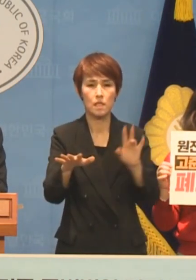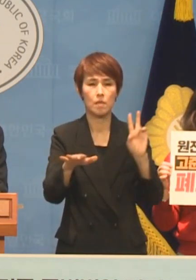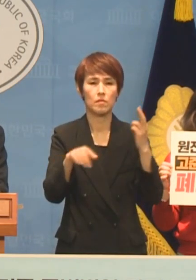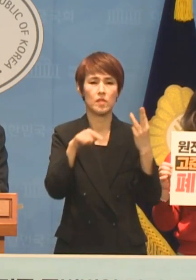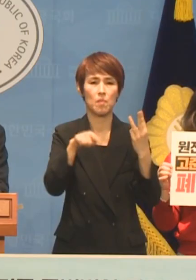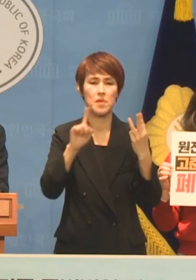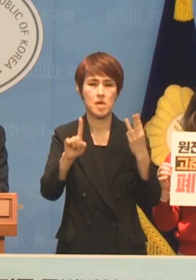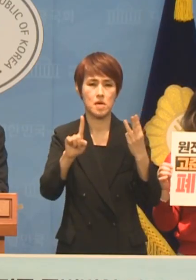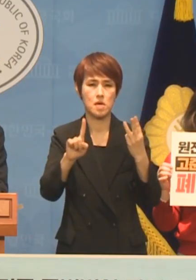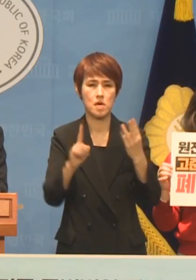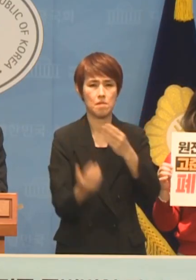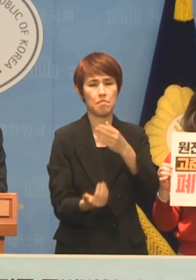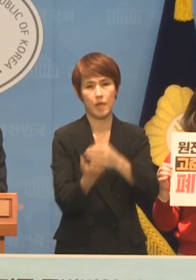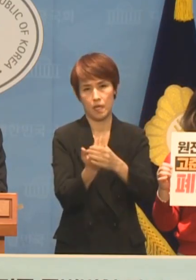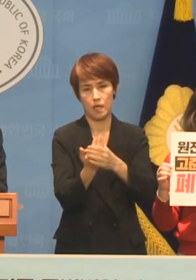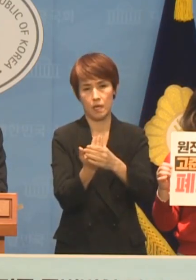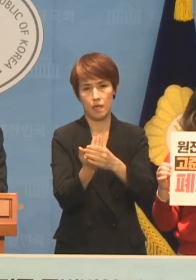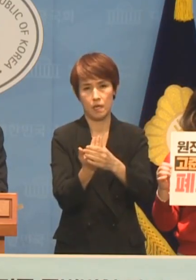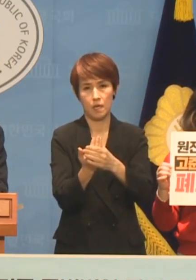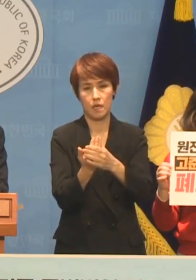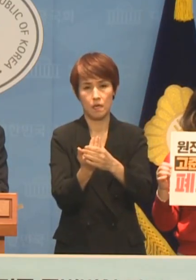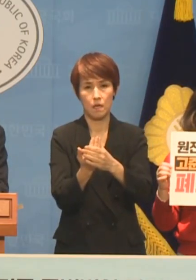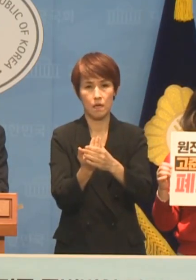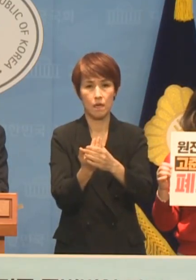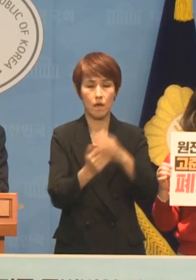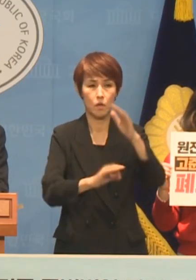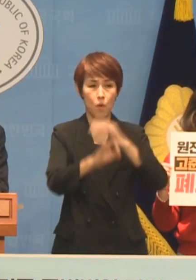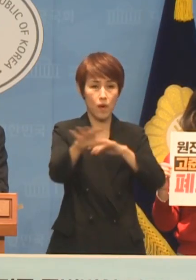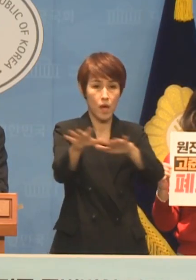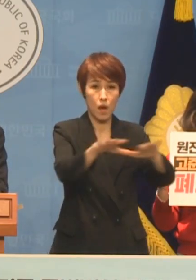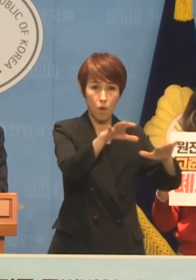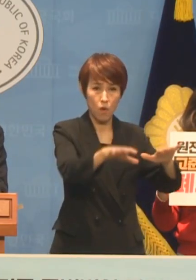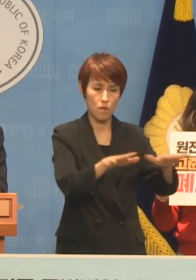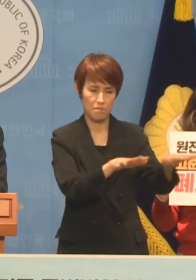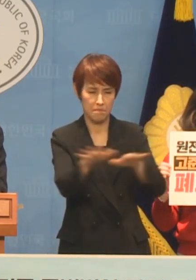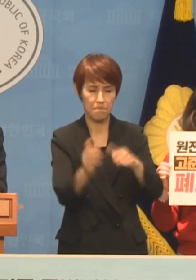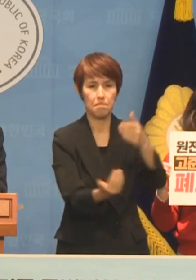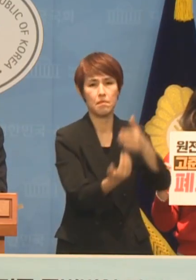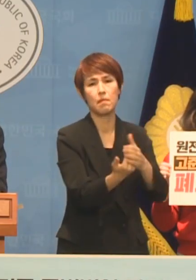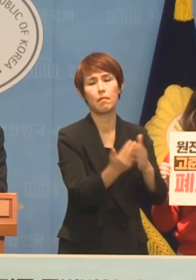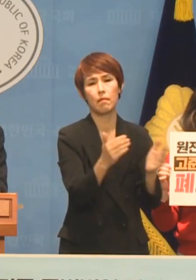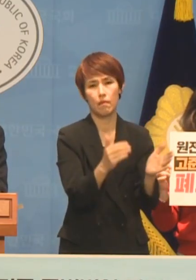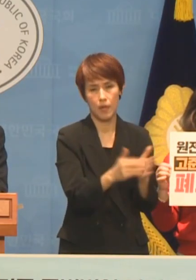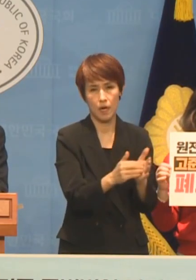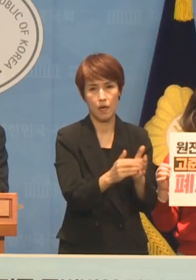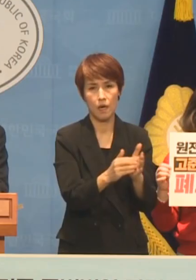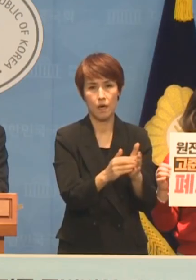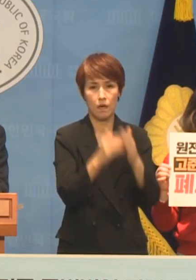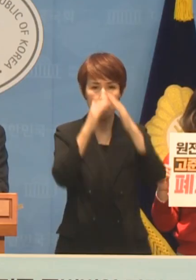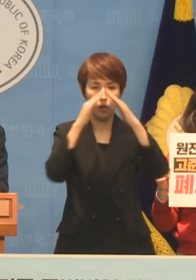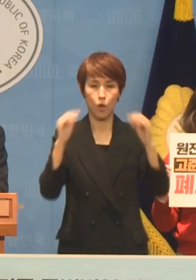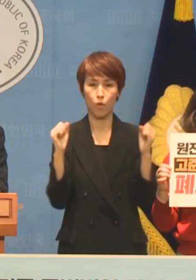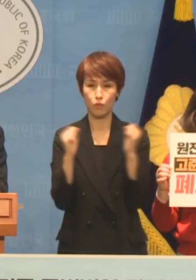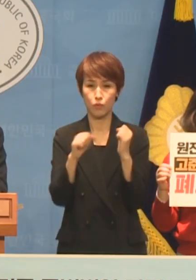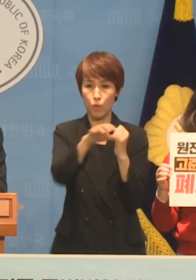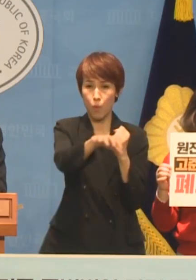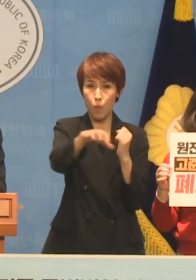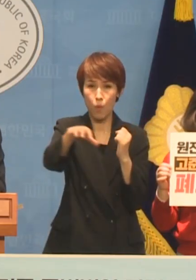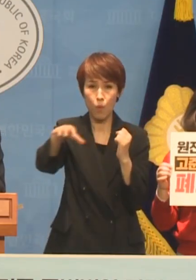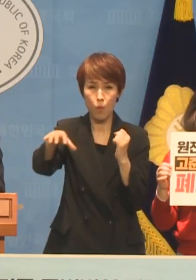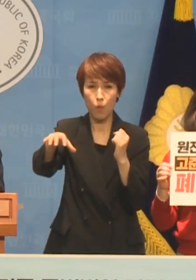발생했습니다. 그동안 지진은 동해안 일대에서 집중적으로 발생했으나 최근 들어 전북 부안 등 서부 지역은